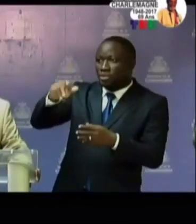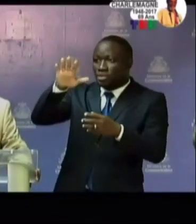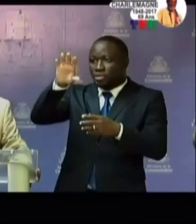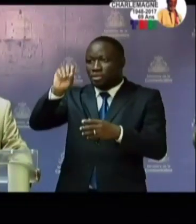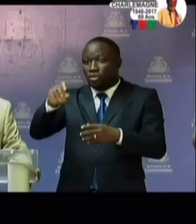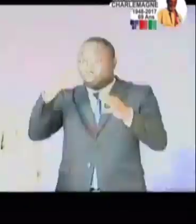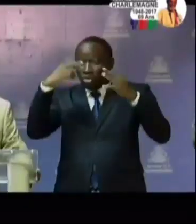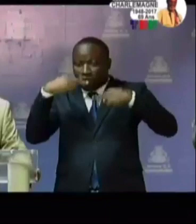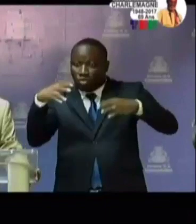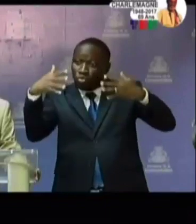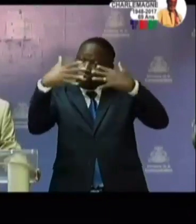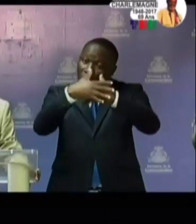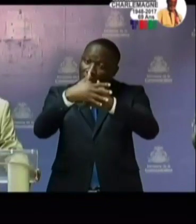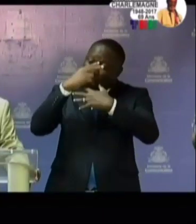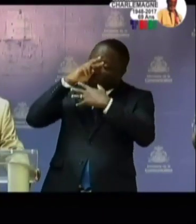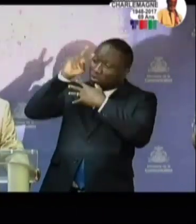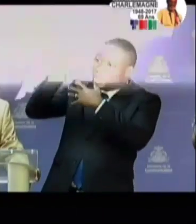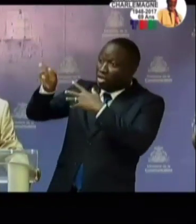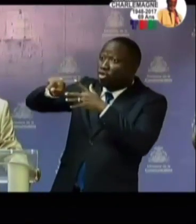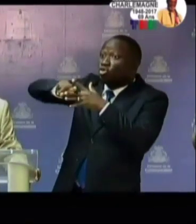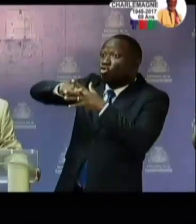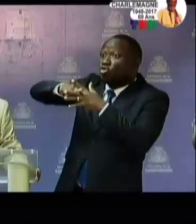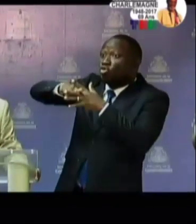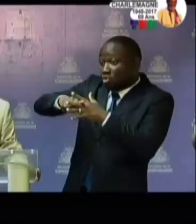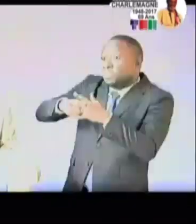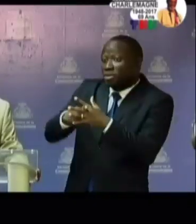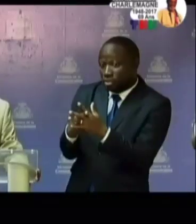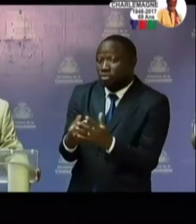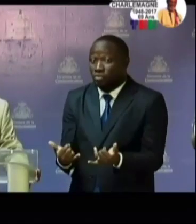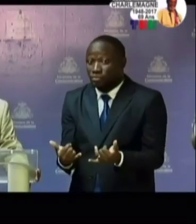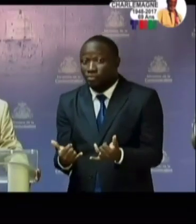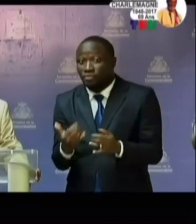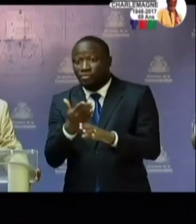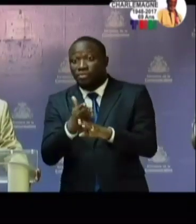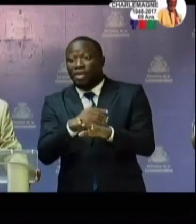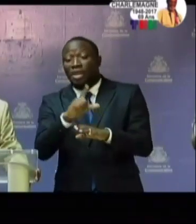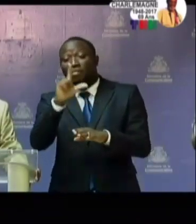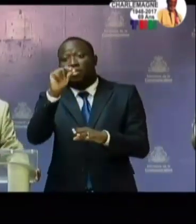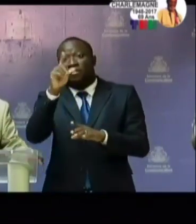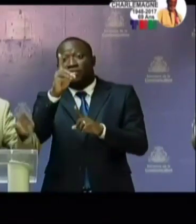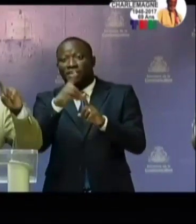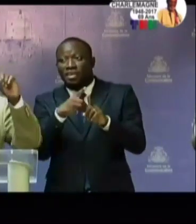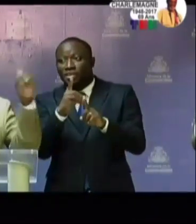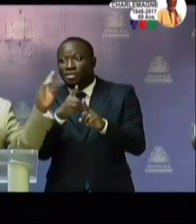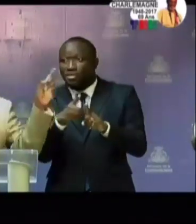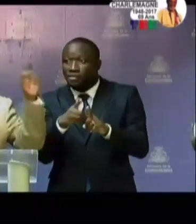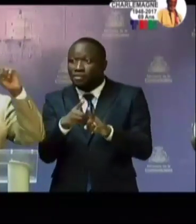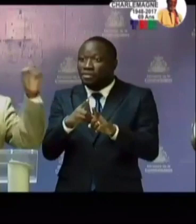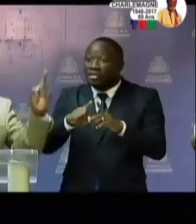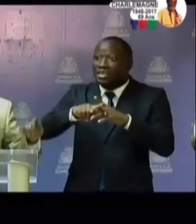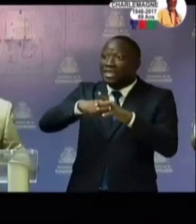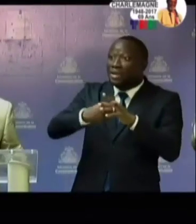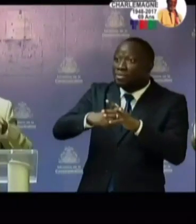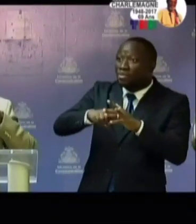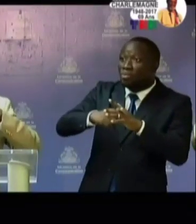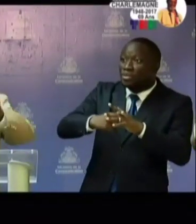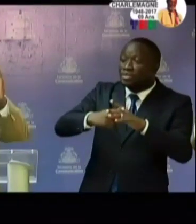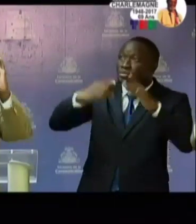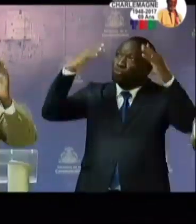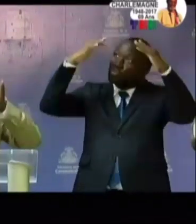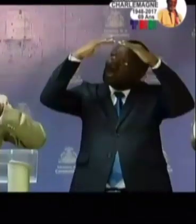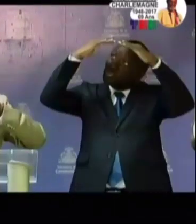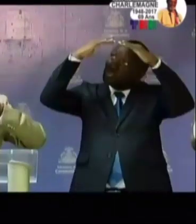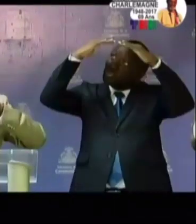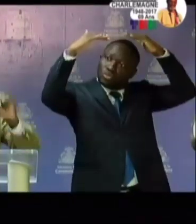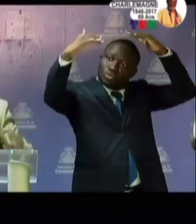Kafou, ou a gardé viaduc là, on commencé avec lui. Avant 20 décembre, m'a gardé un coulé béton sous plateforme nous en l'air